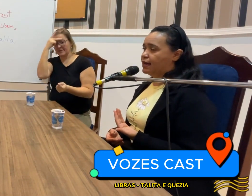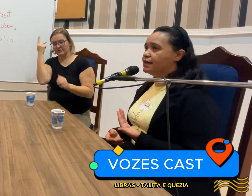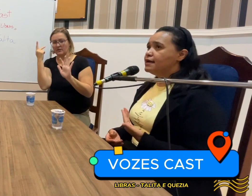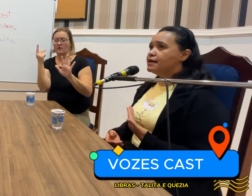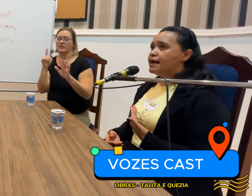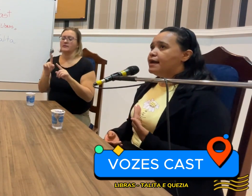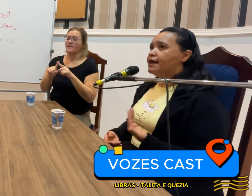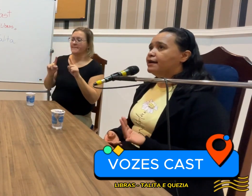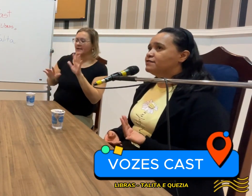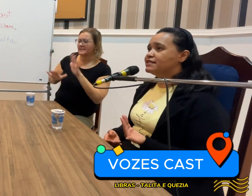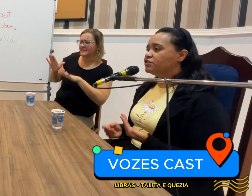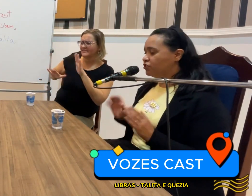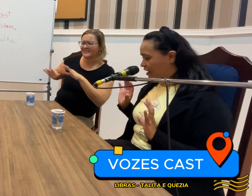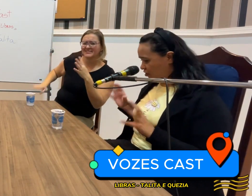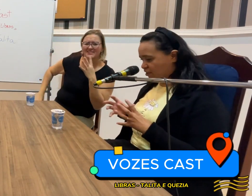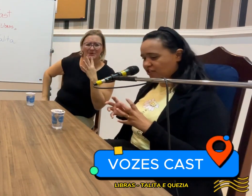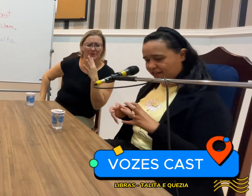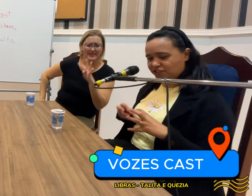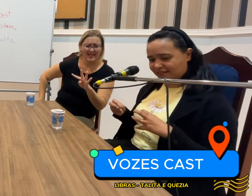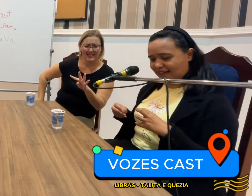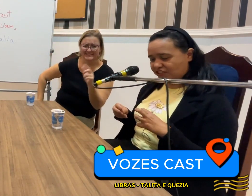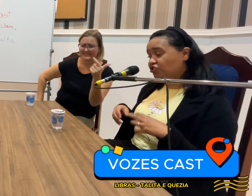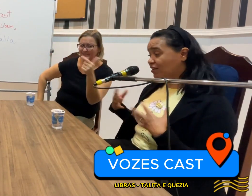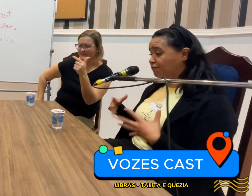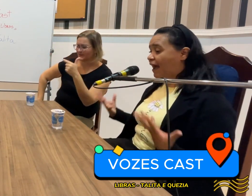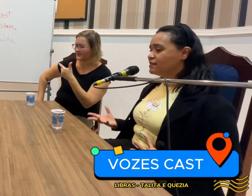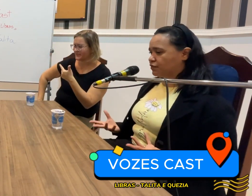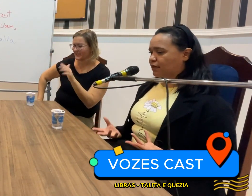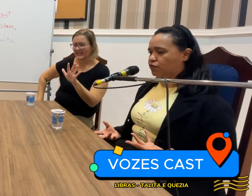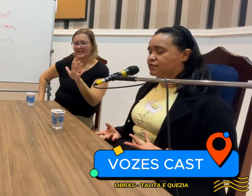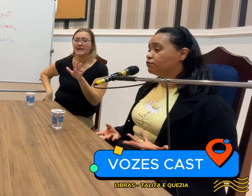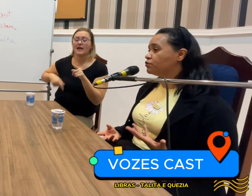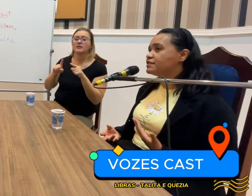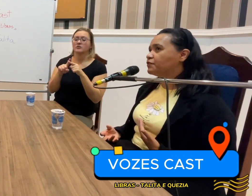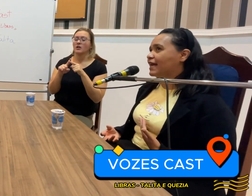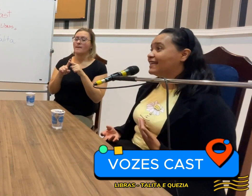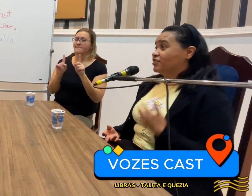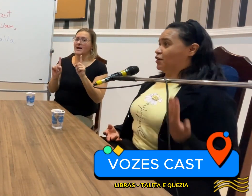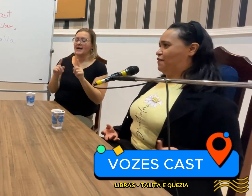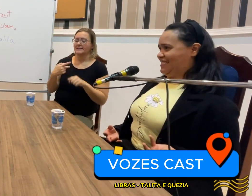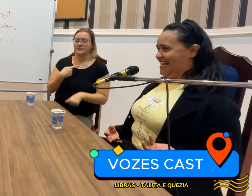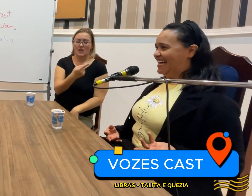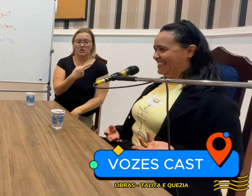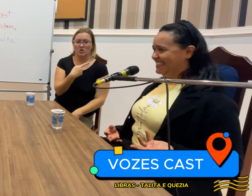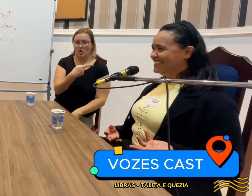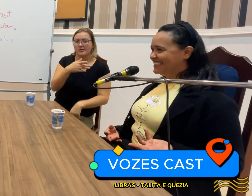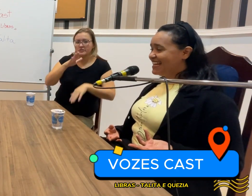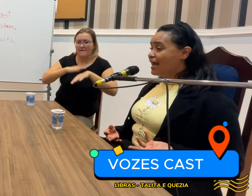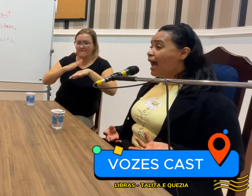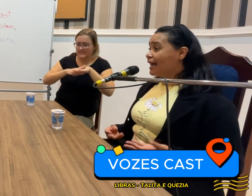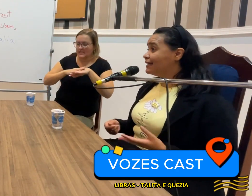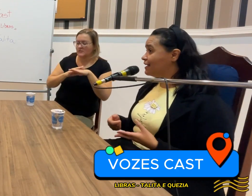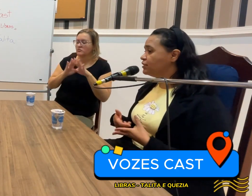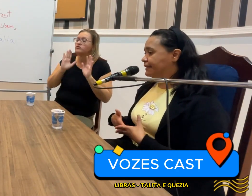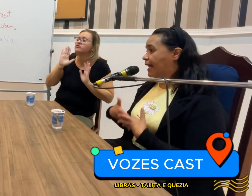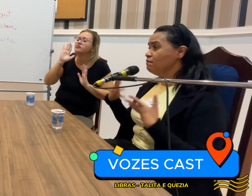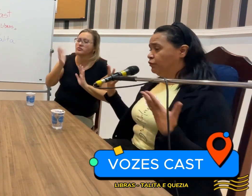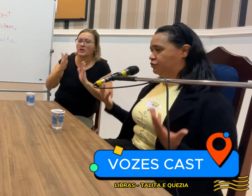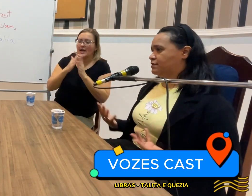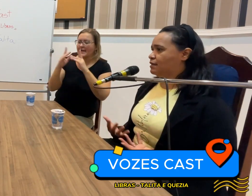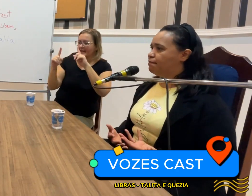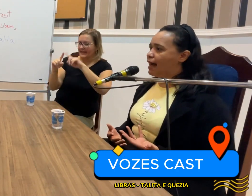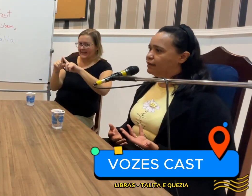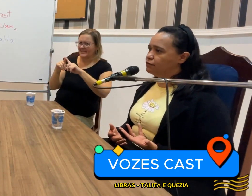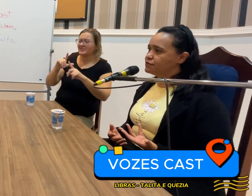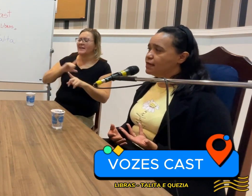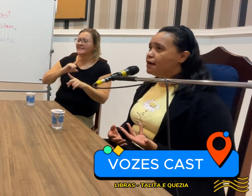digo, né? Sim. Às vezes a gente acha que a gente já faz muita coisa. Eu não estou dizendo que a igreja não faz nada. Exato. Né? A igreja tem